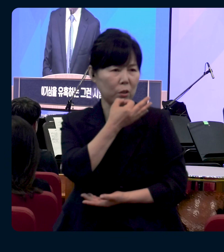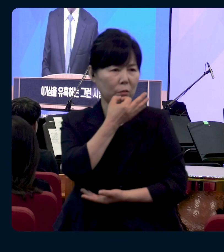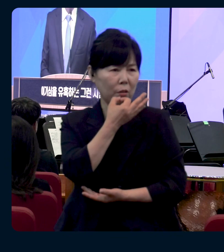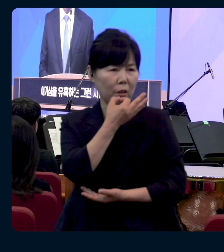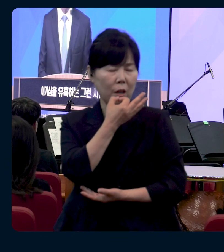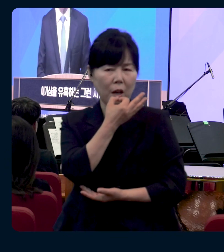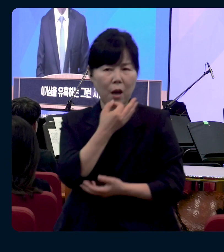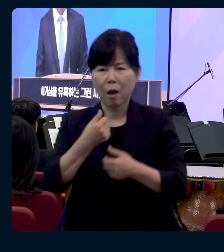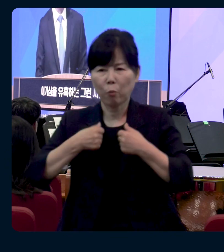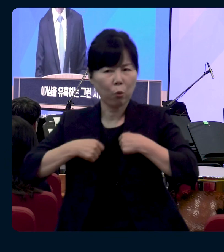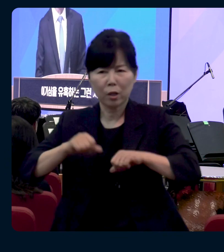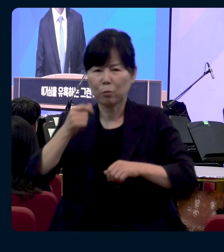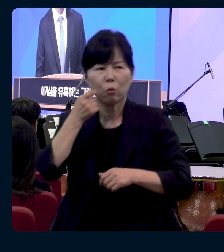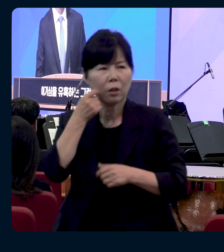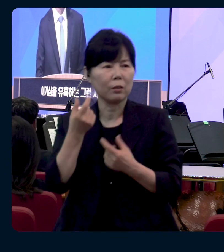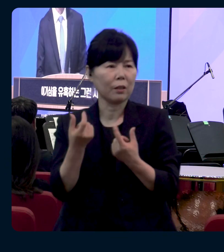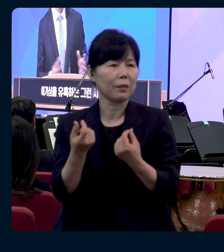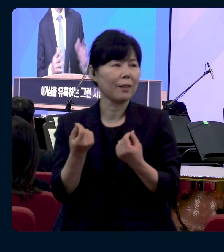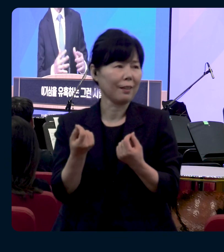힘들죠.